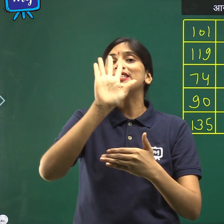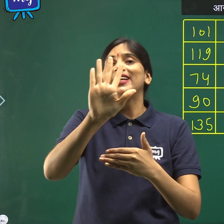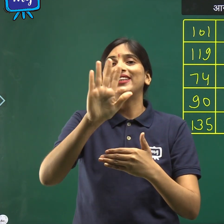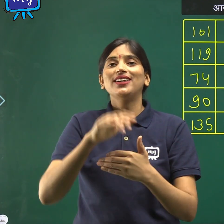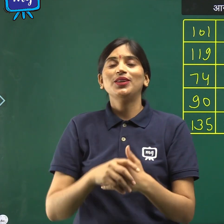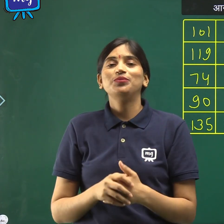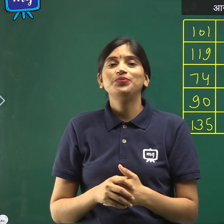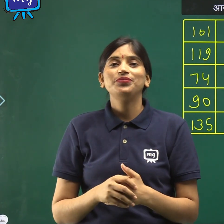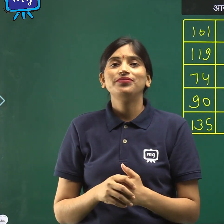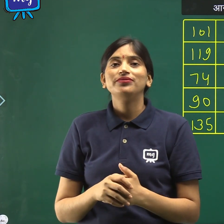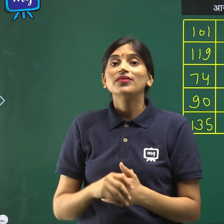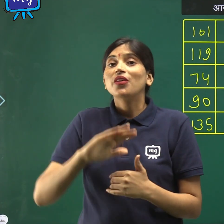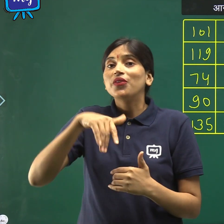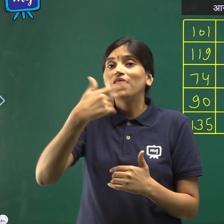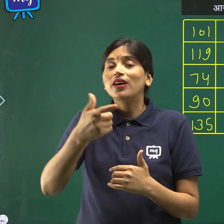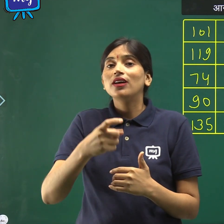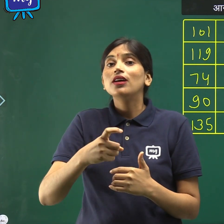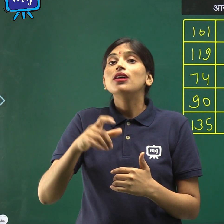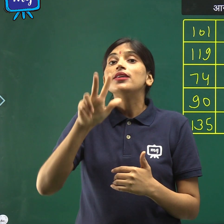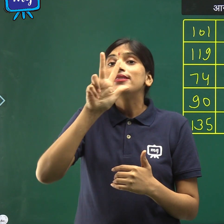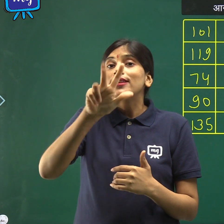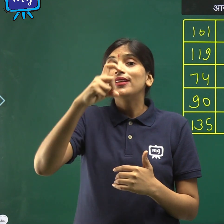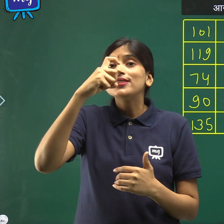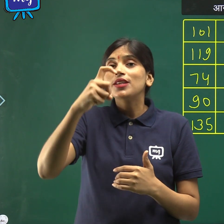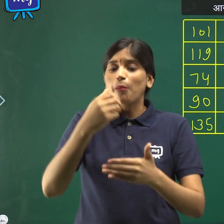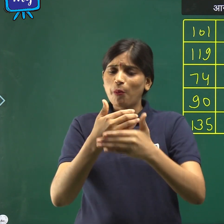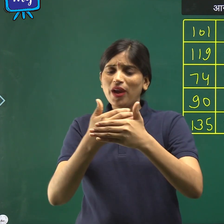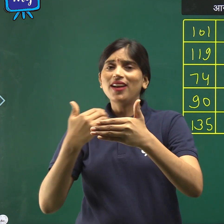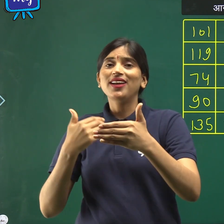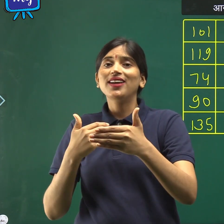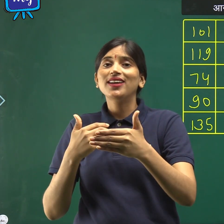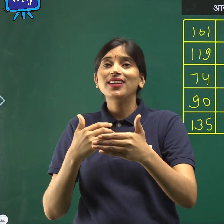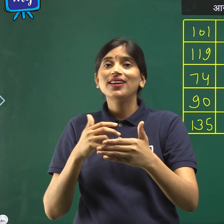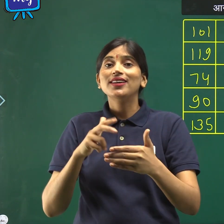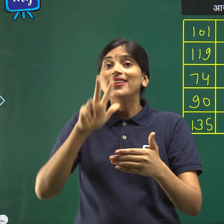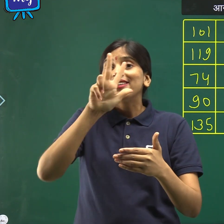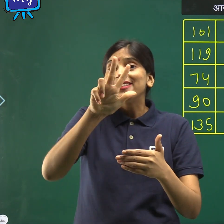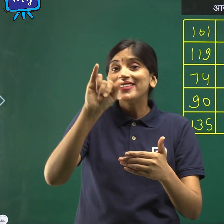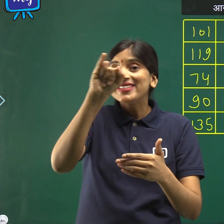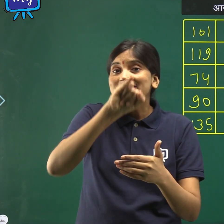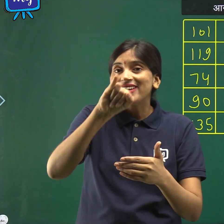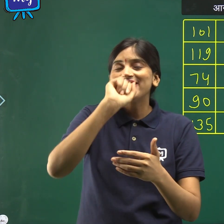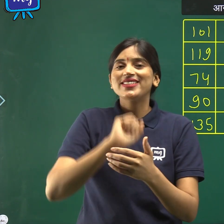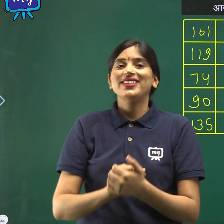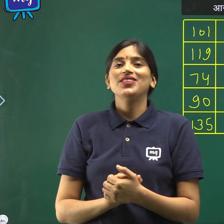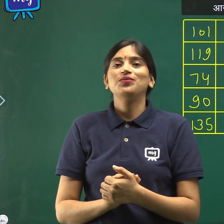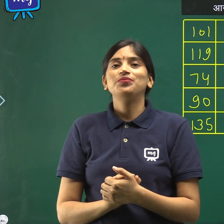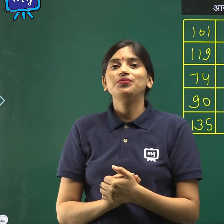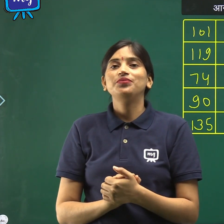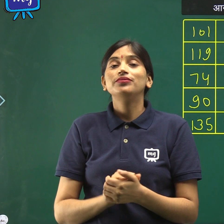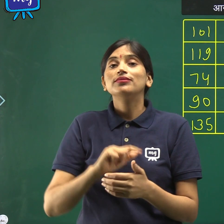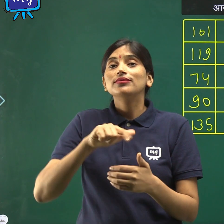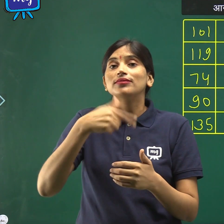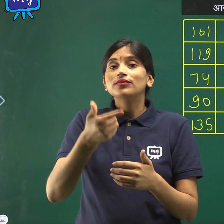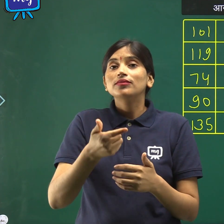75। फिर 87, 87 से पहले 86।